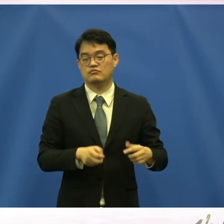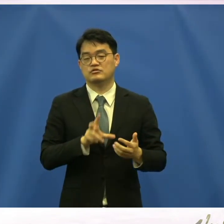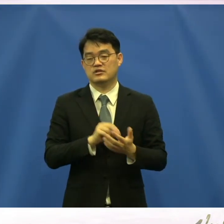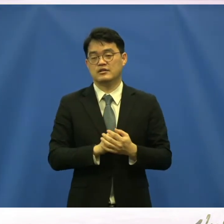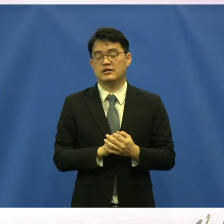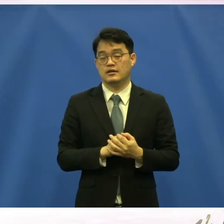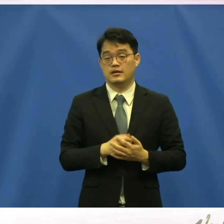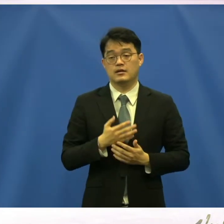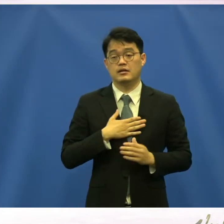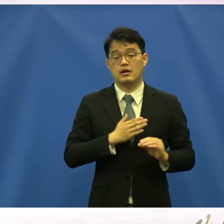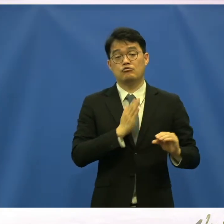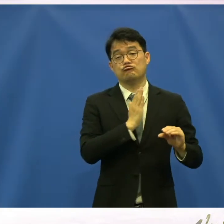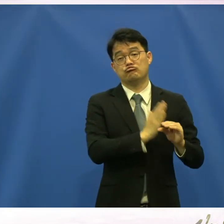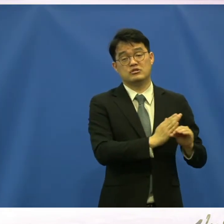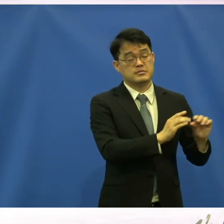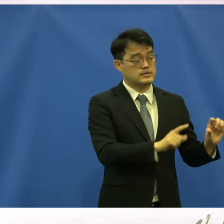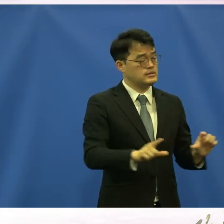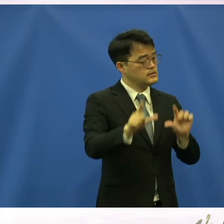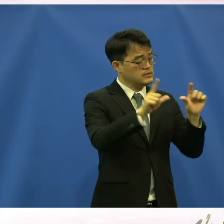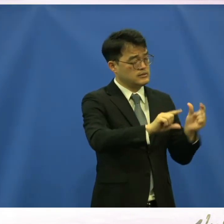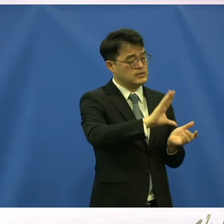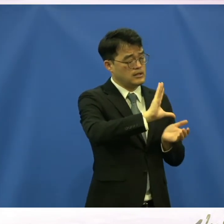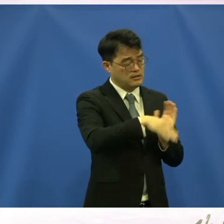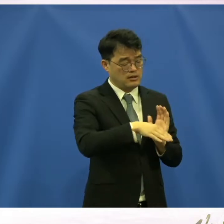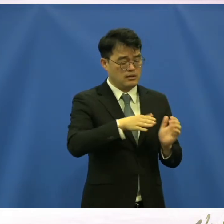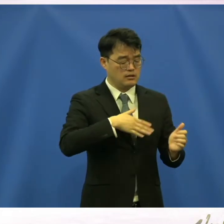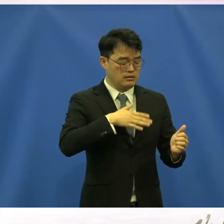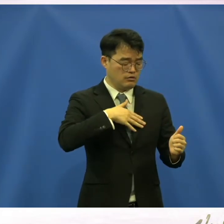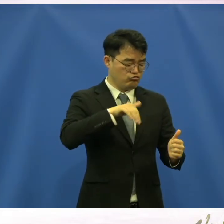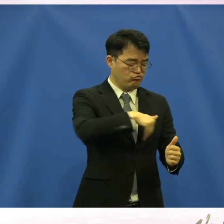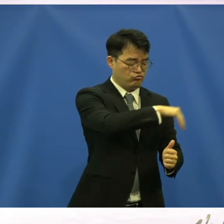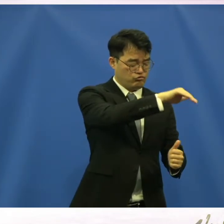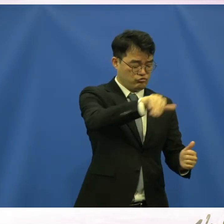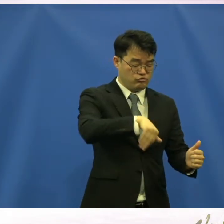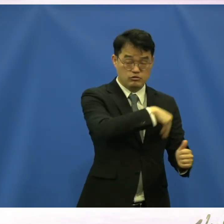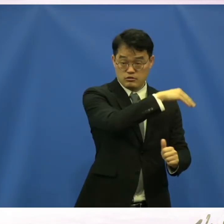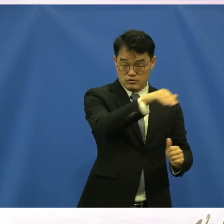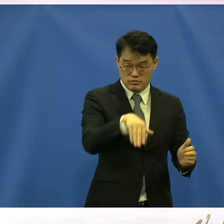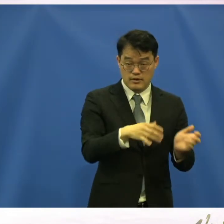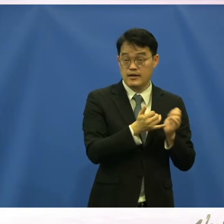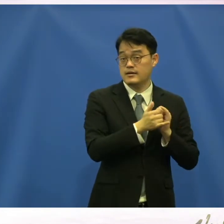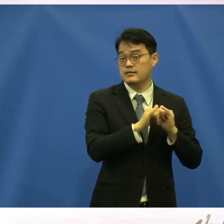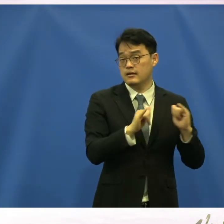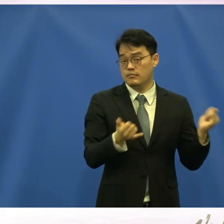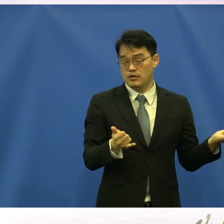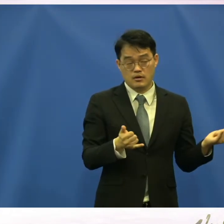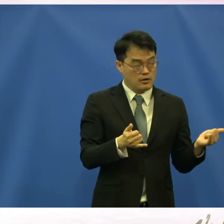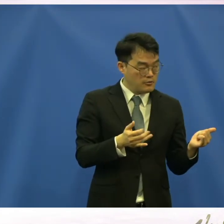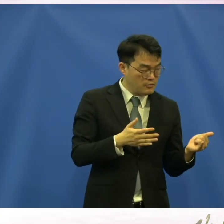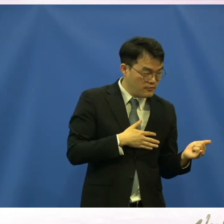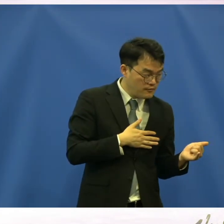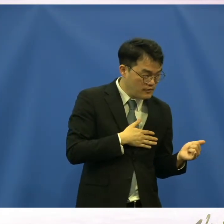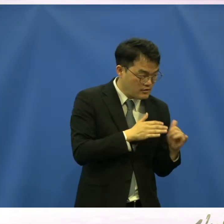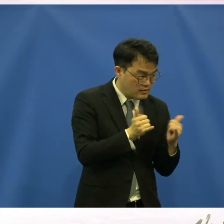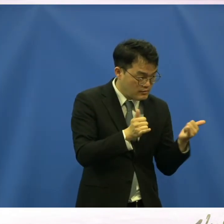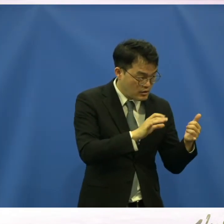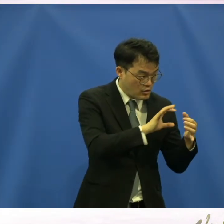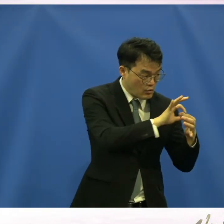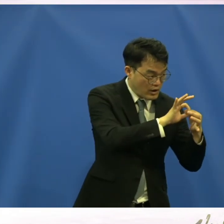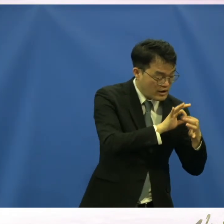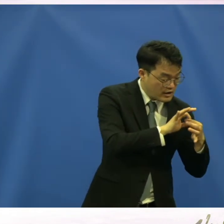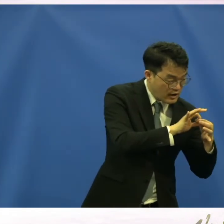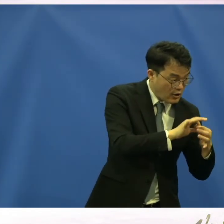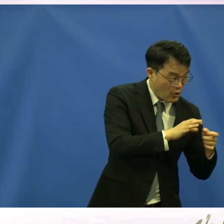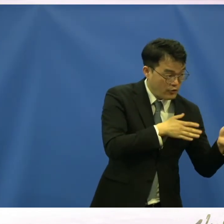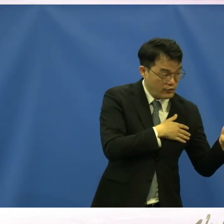나 중심적으로 살려고 하니까 내 주변의 사람들이 어떤 때는 나에게 도움이 될까 안 될까 이것만 생각하고 도움이 안 되면